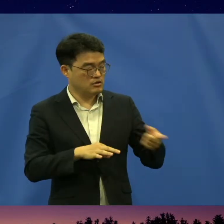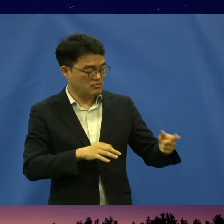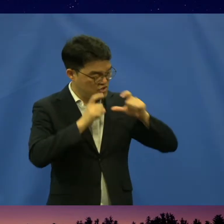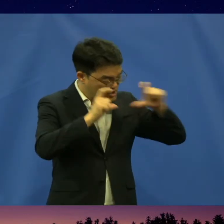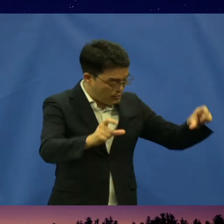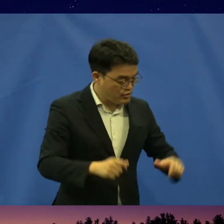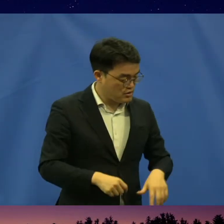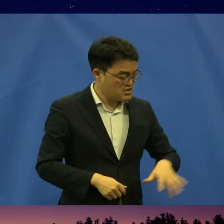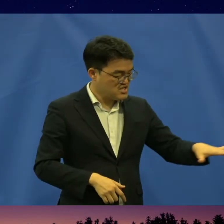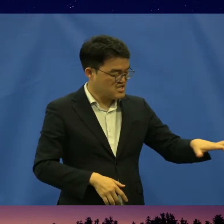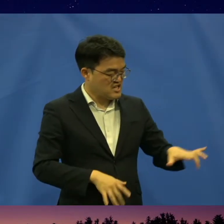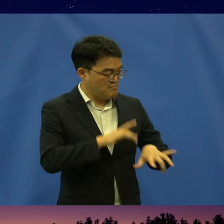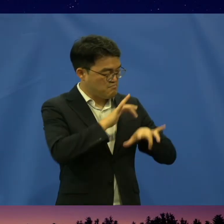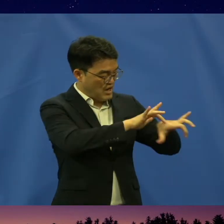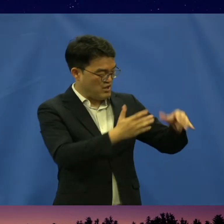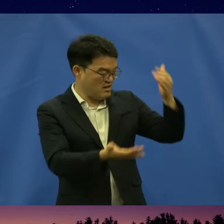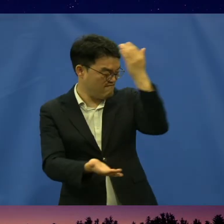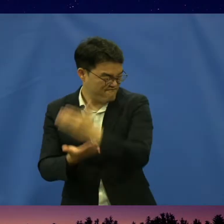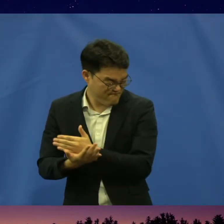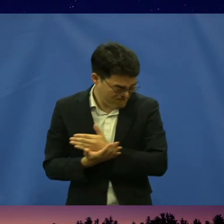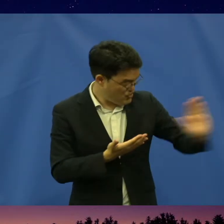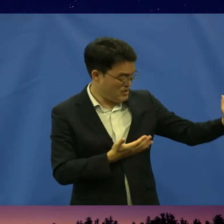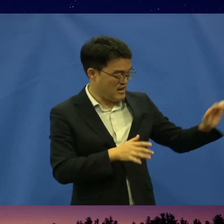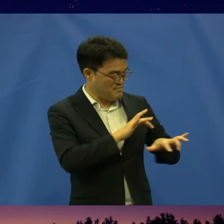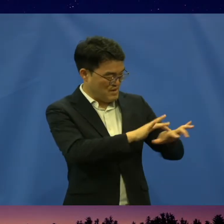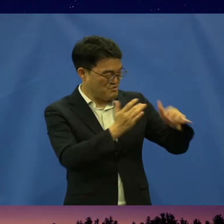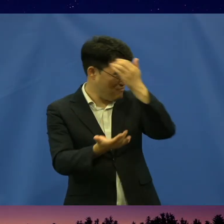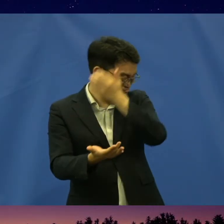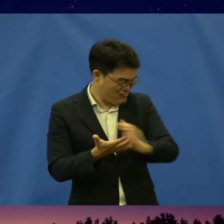마귀는 죽으라고 그래요.